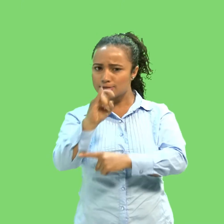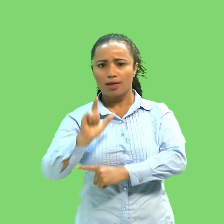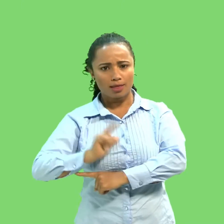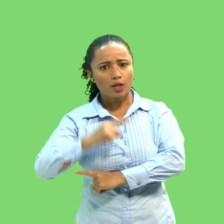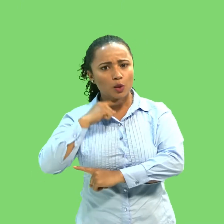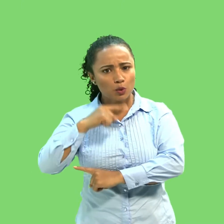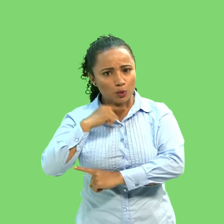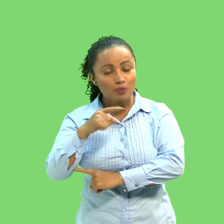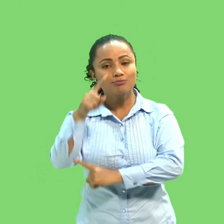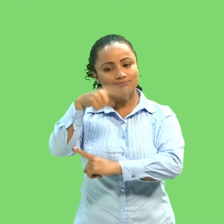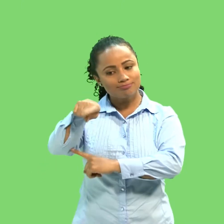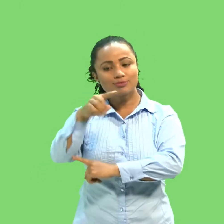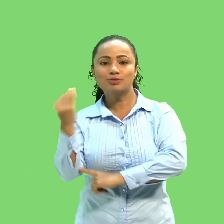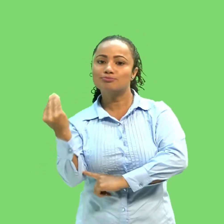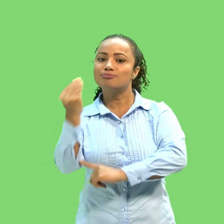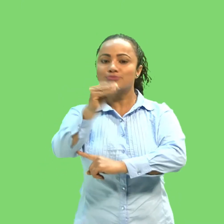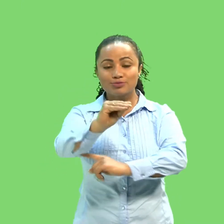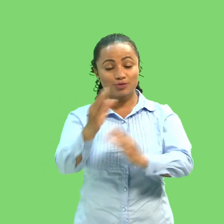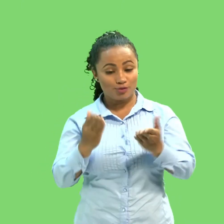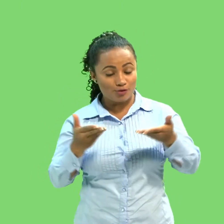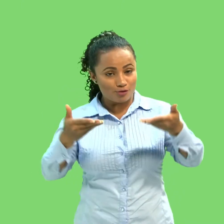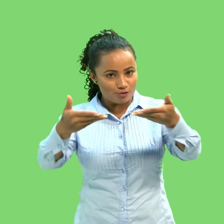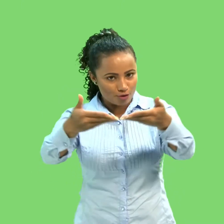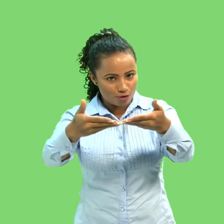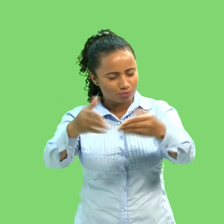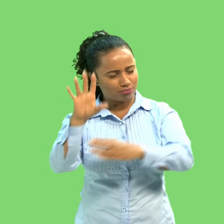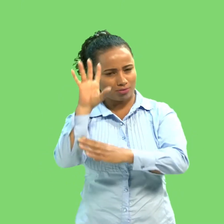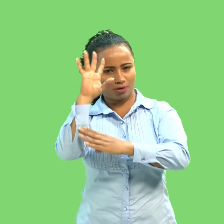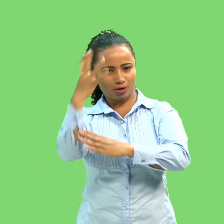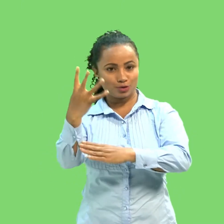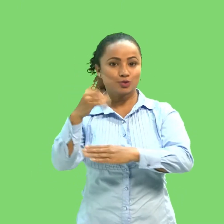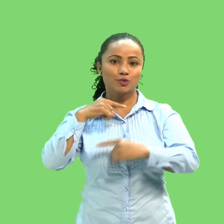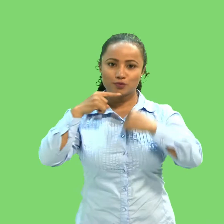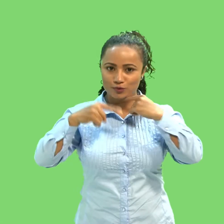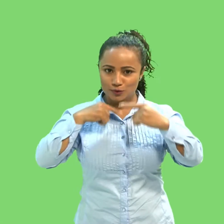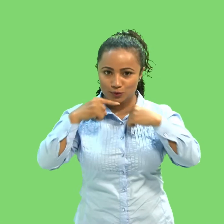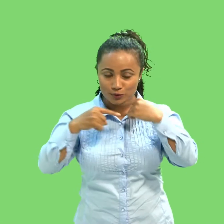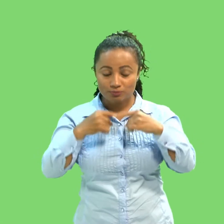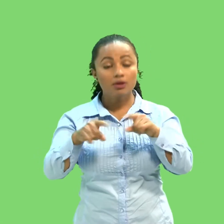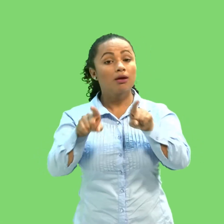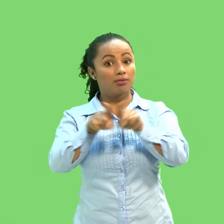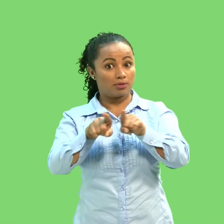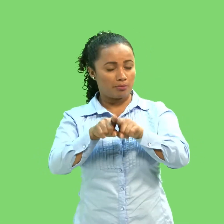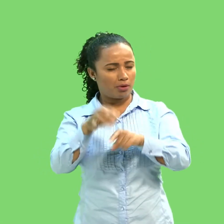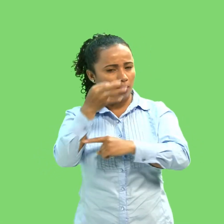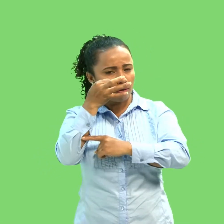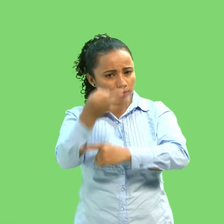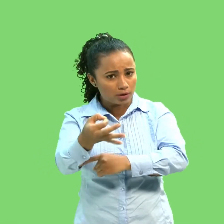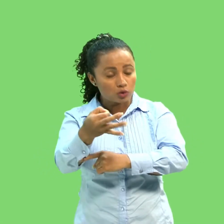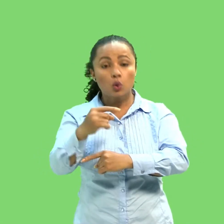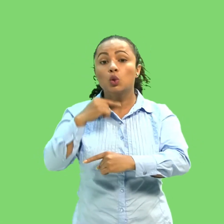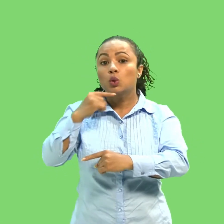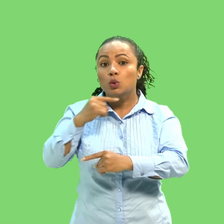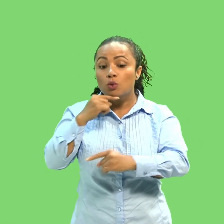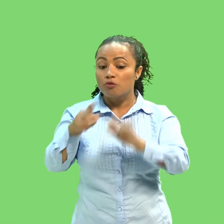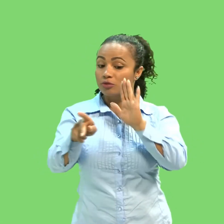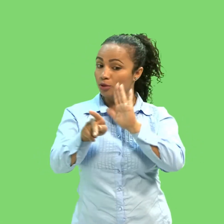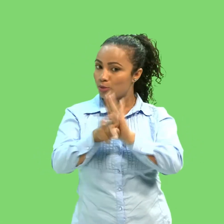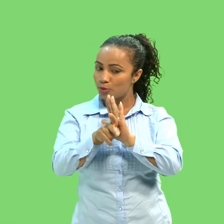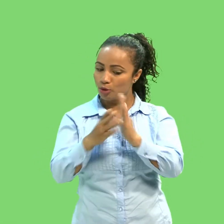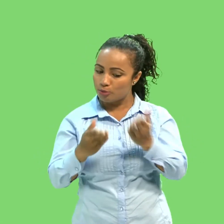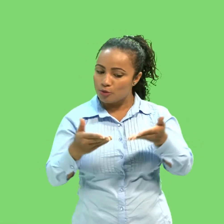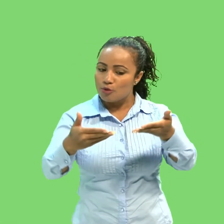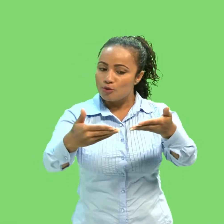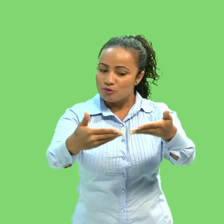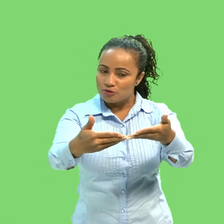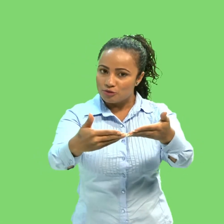vocês possam postá-las em nossos fóruns Tira Dúvidas. Lembrando que cada indagação deve ser postada no fórum